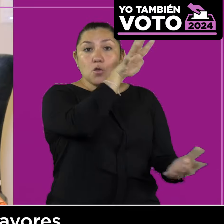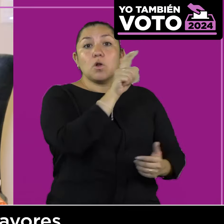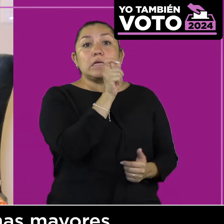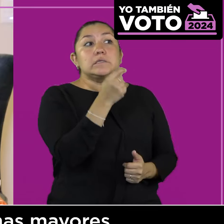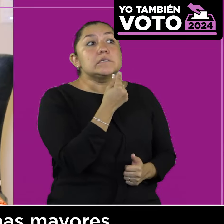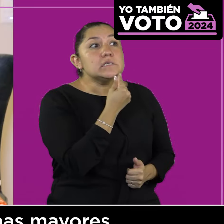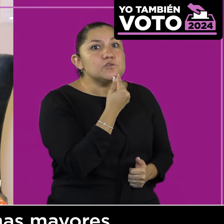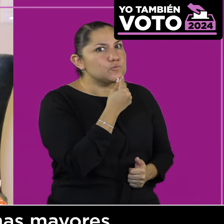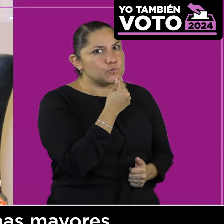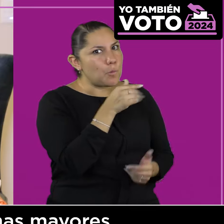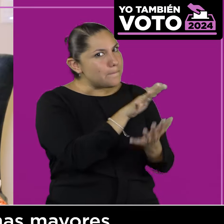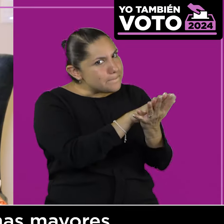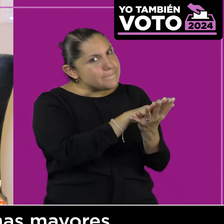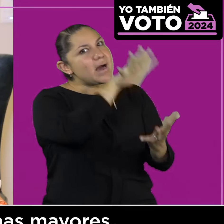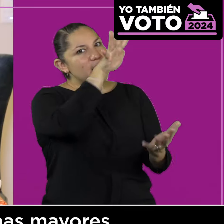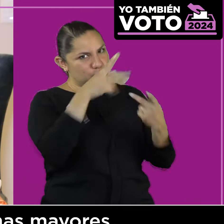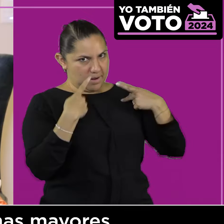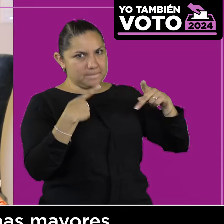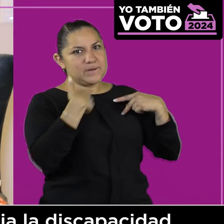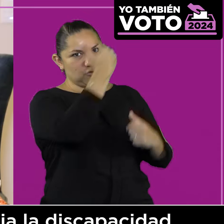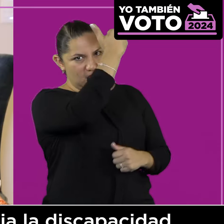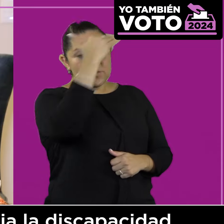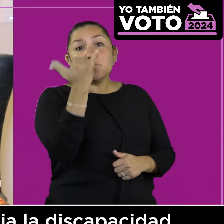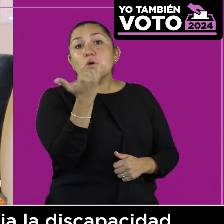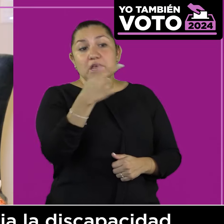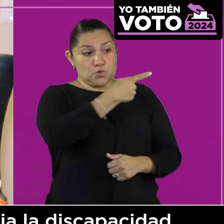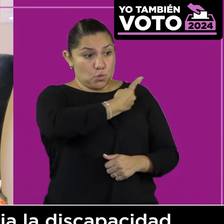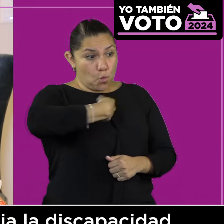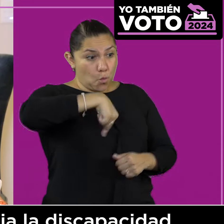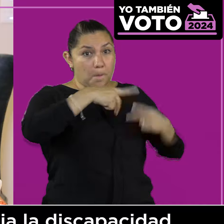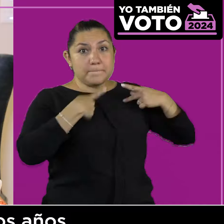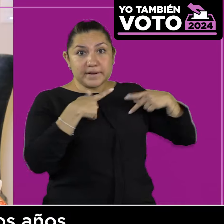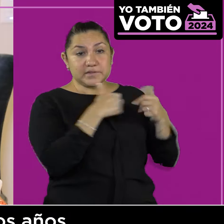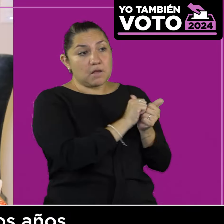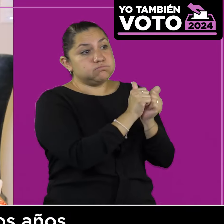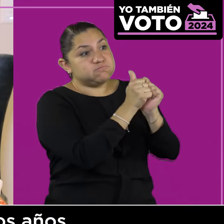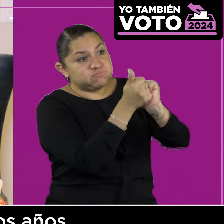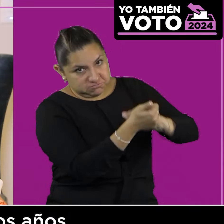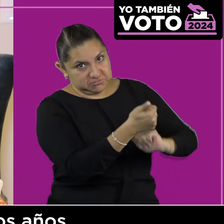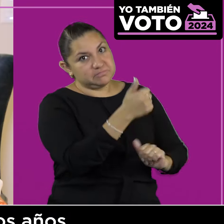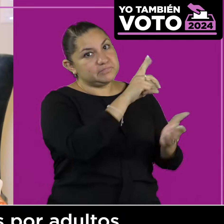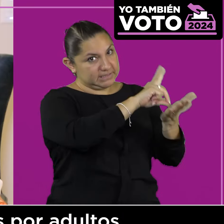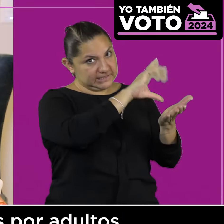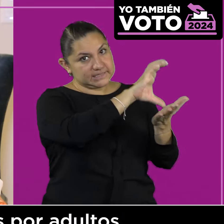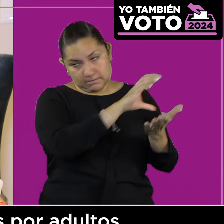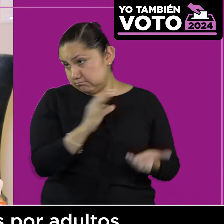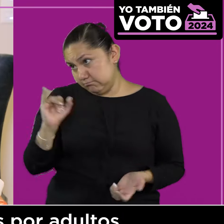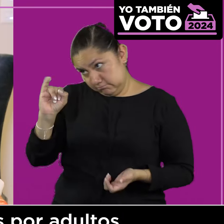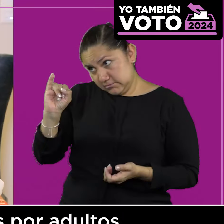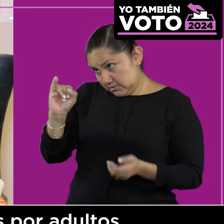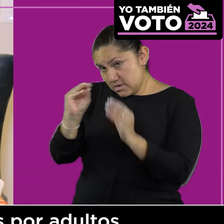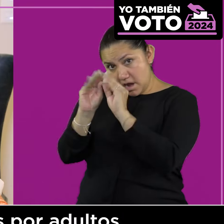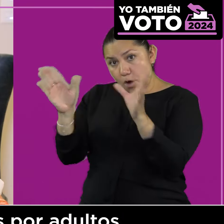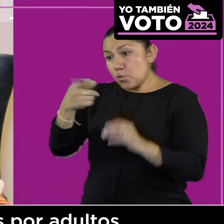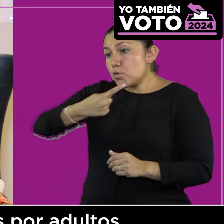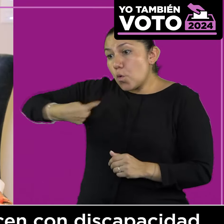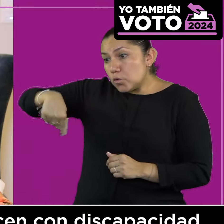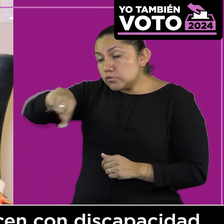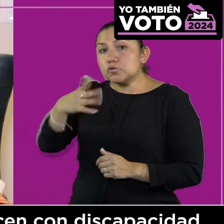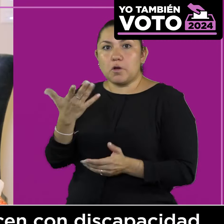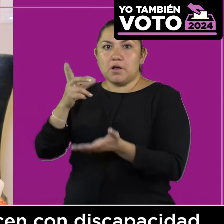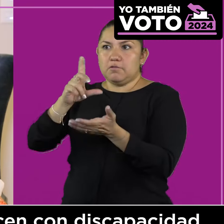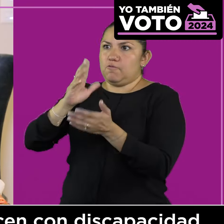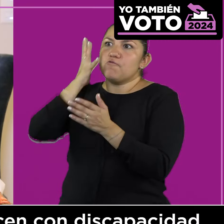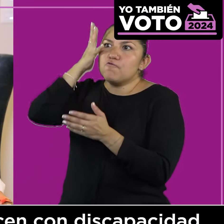son mayores personas mayores Ajá todos vamos hacia la discapacidad cada vez más años todos todos unos por adultos